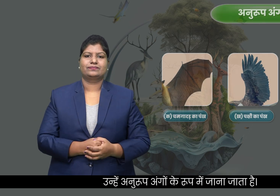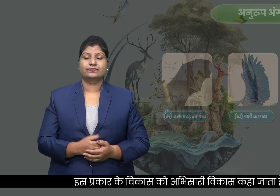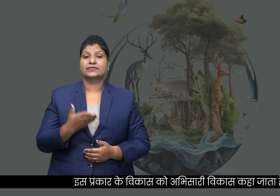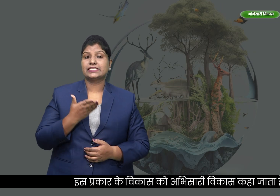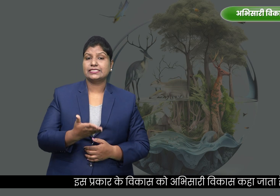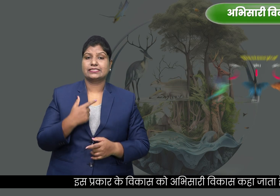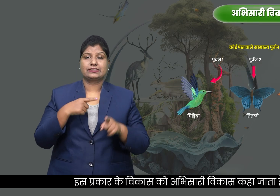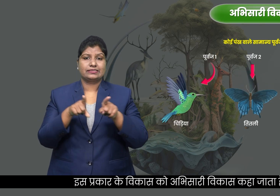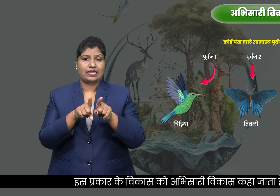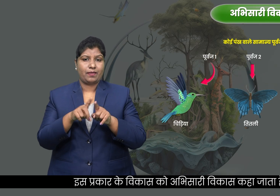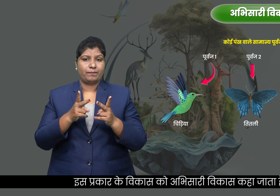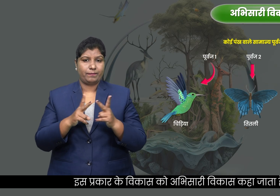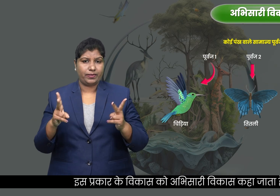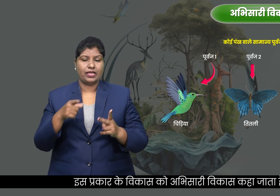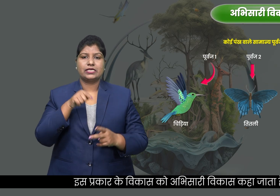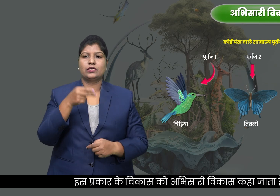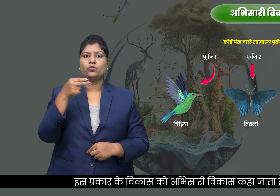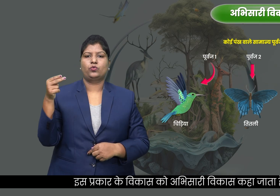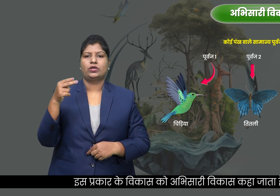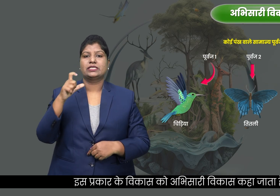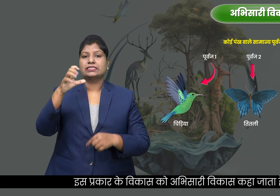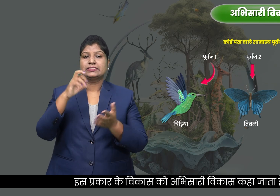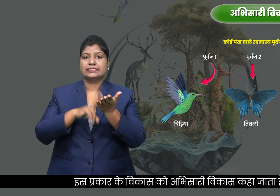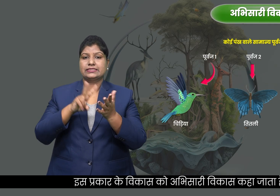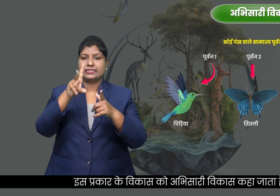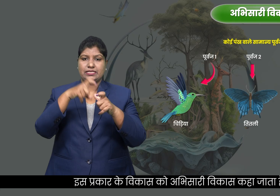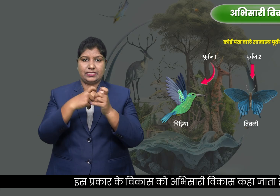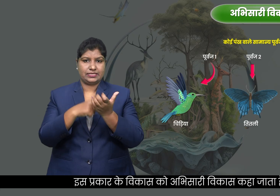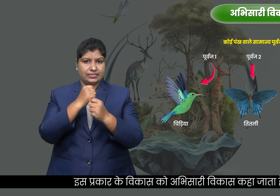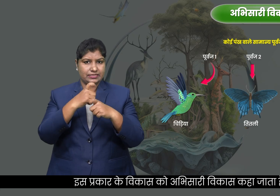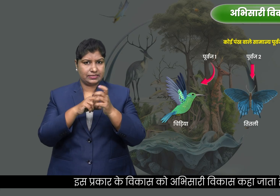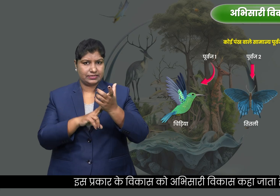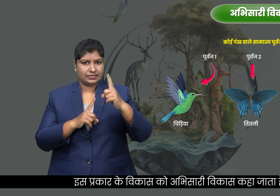इस प्रकार के विकास को अभिसारी विकास कहा जाता है।